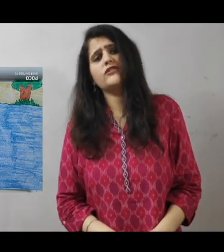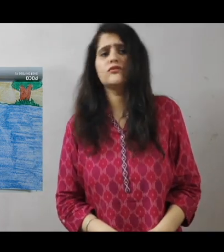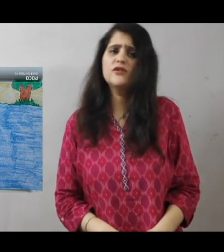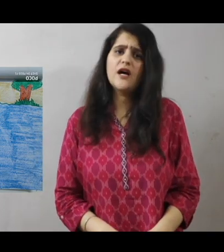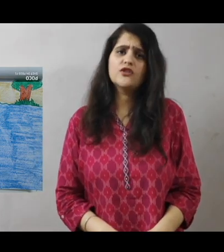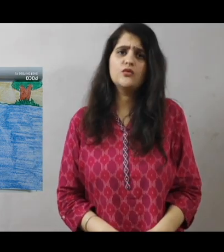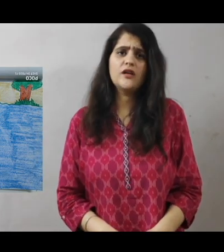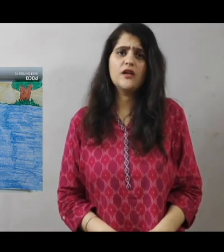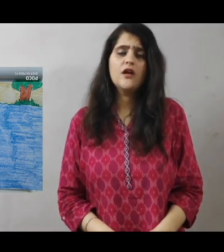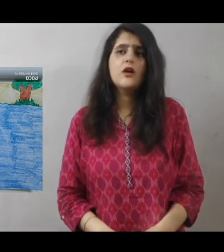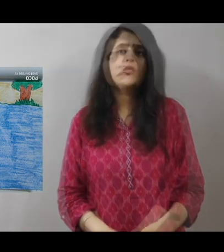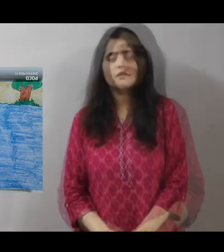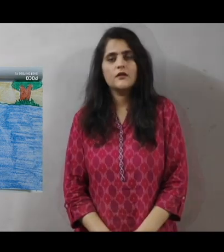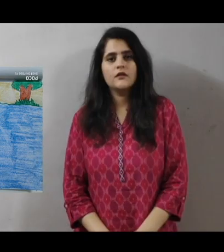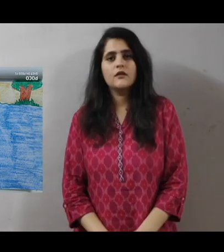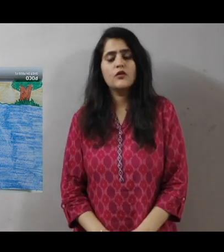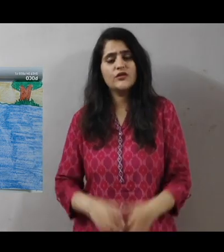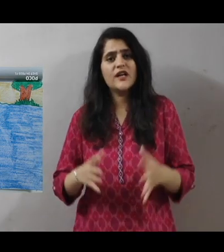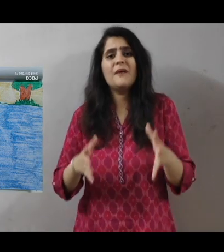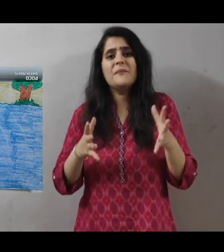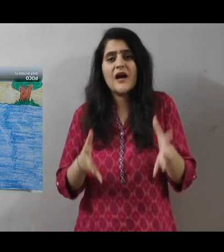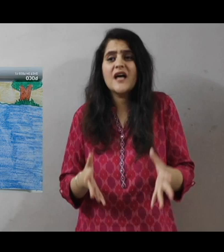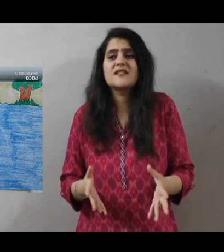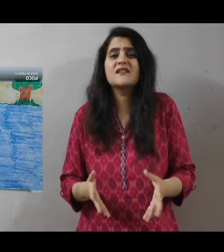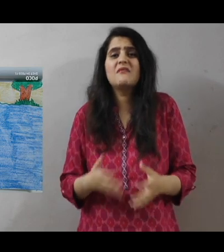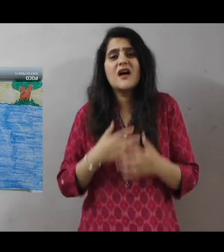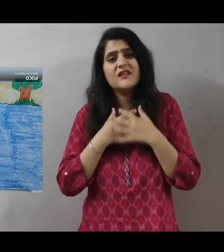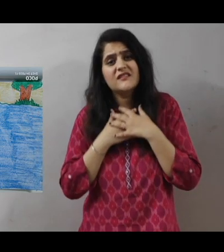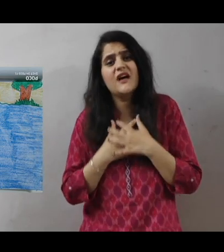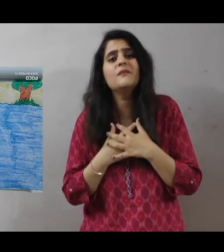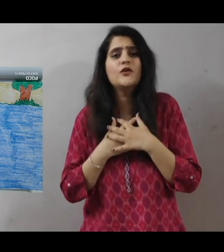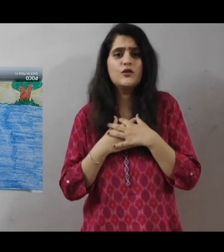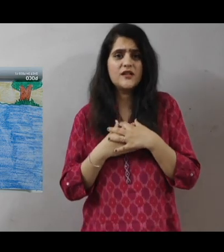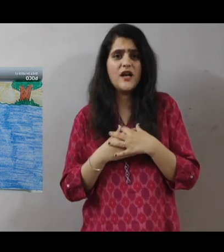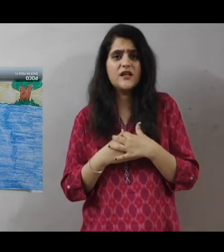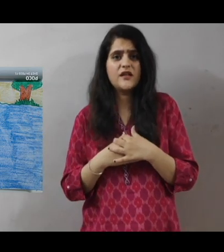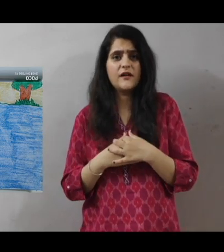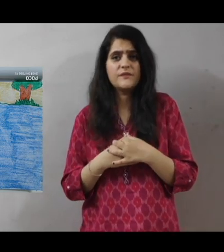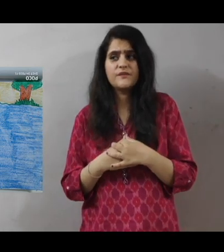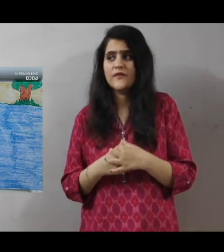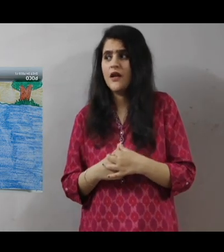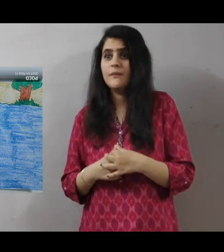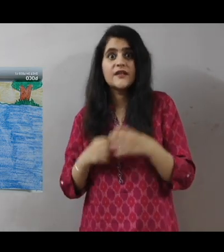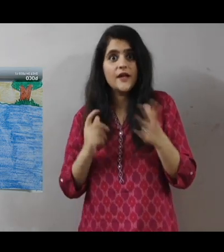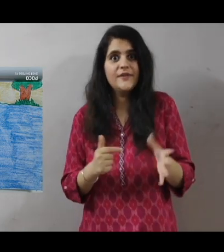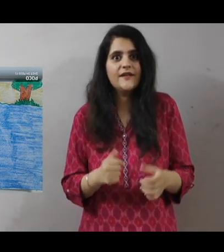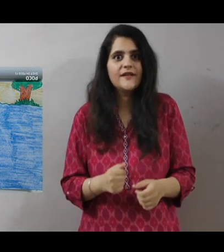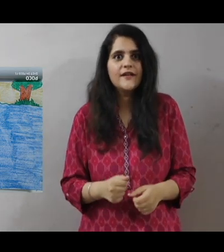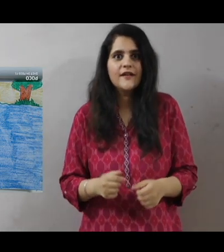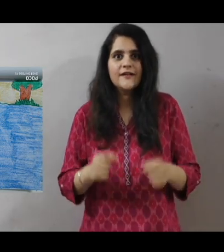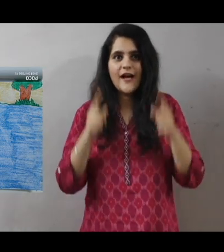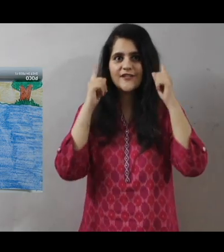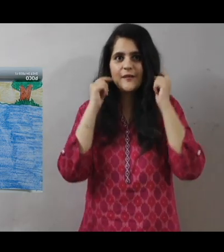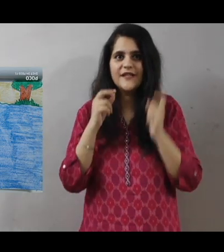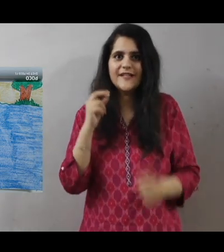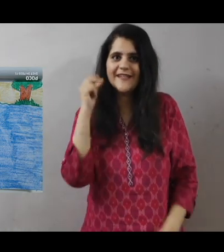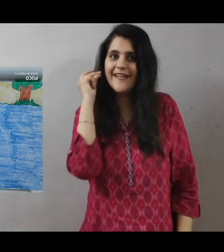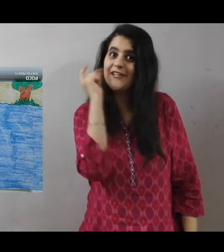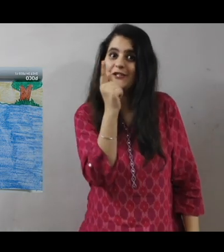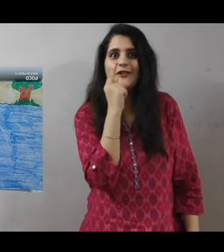बहुत उदास हुए। उनका प्यास के मारे दम घुट रहा था। पर तभी राजा बंदर ने एक